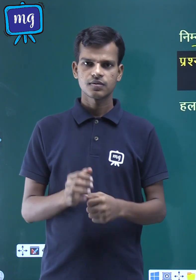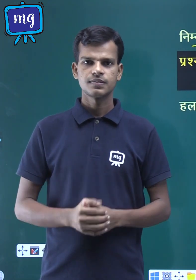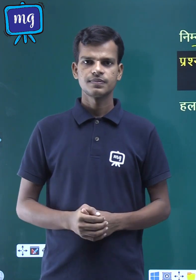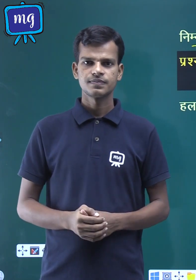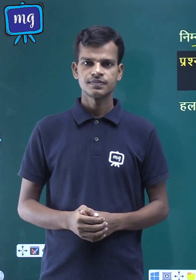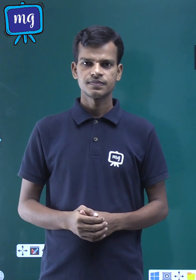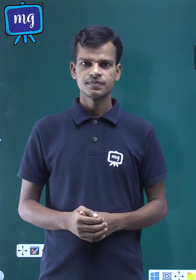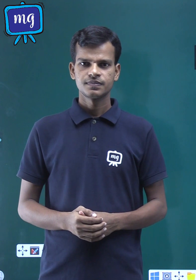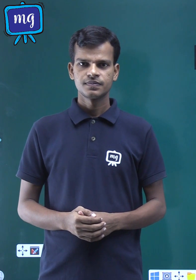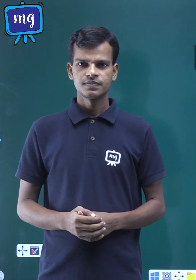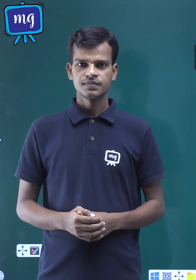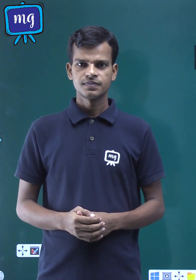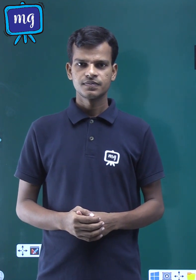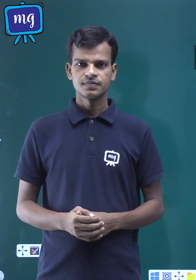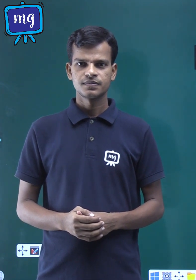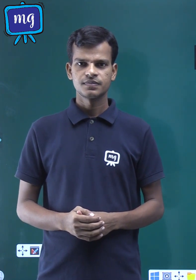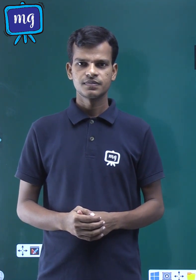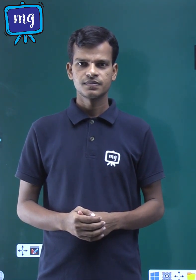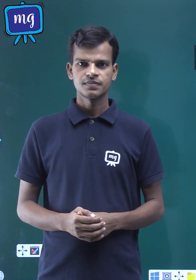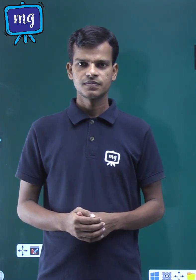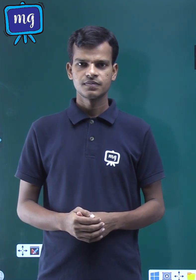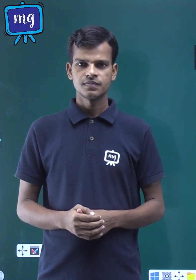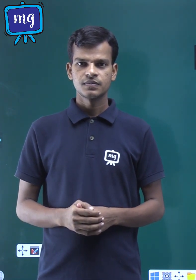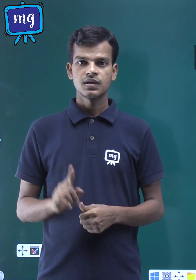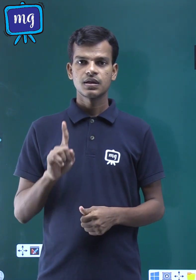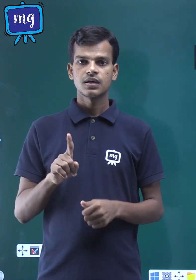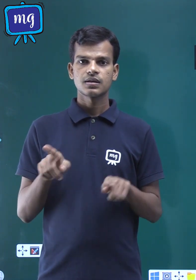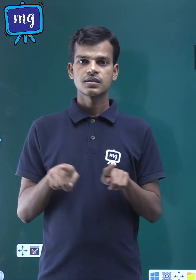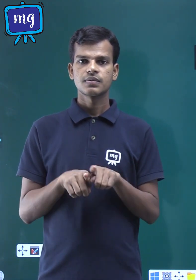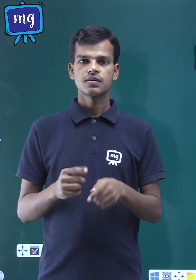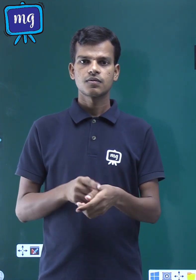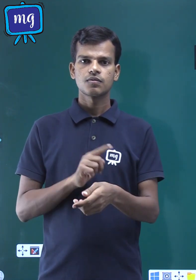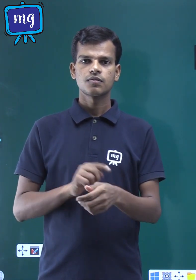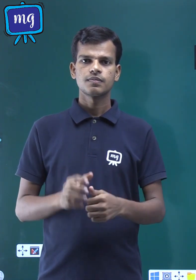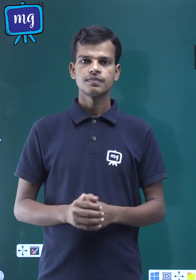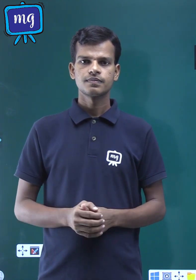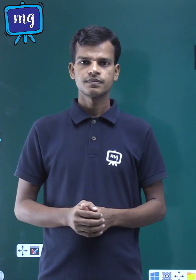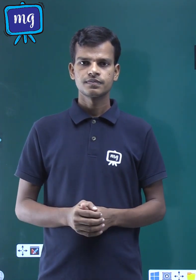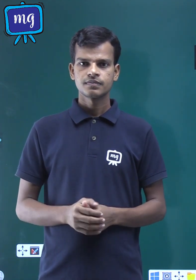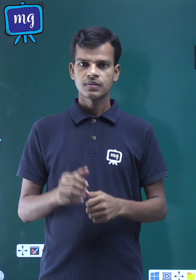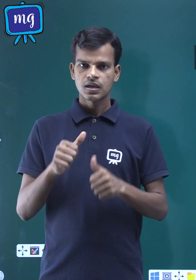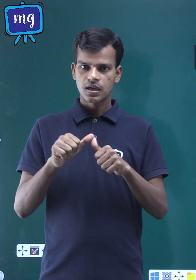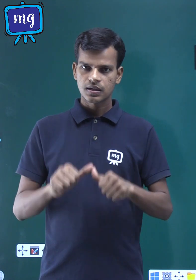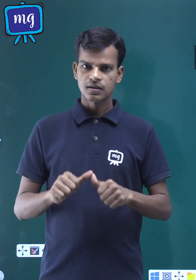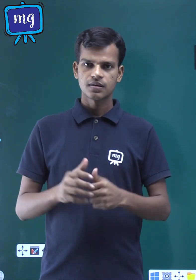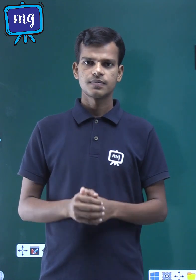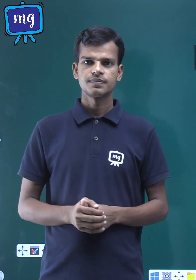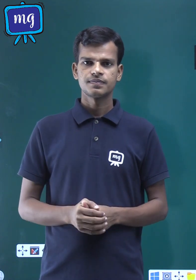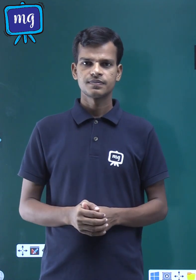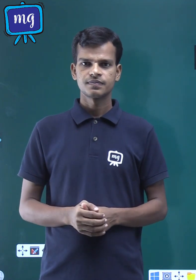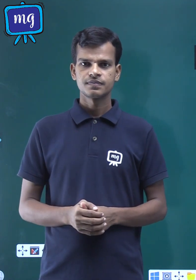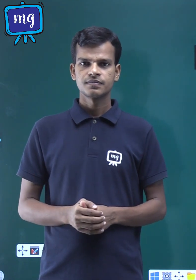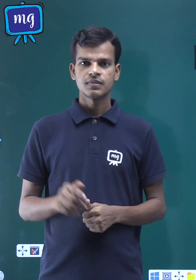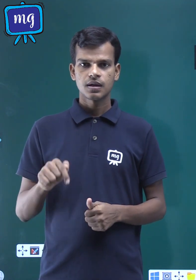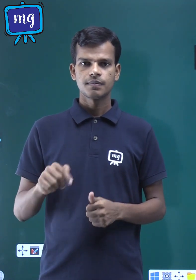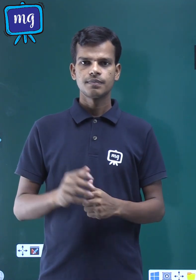एक समीकरण को हल करना।